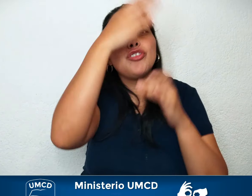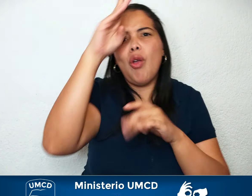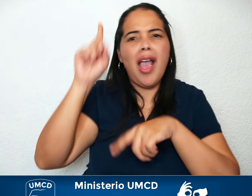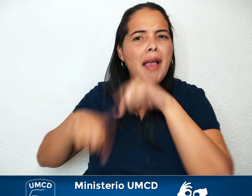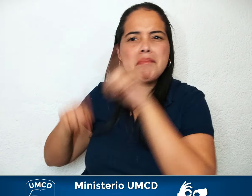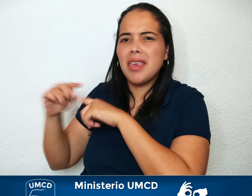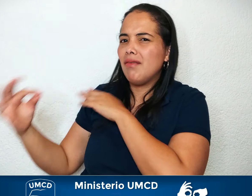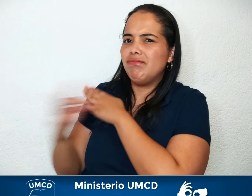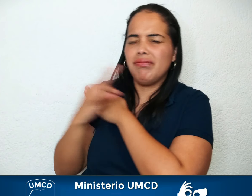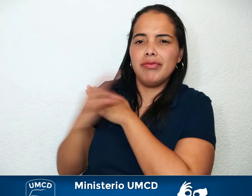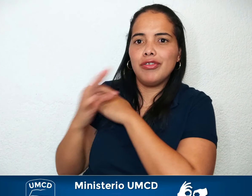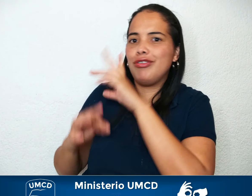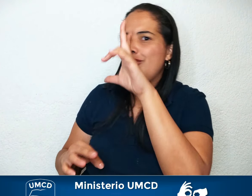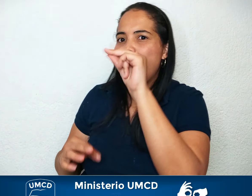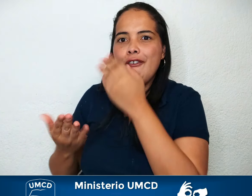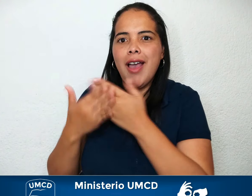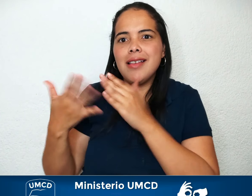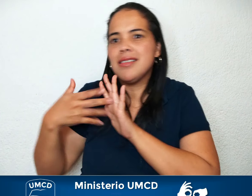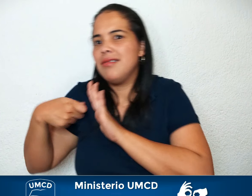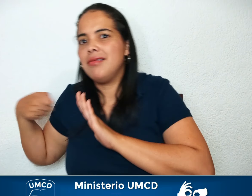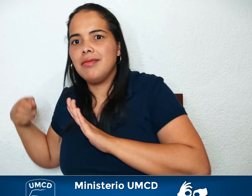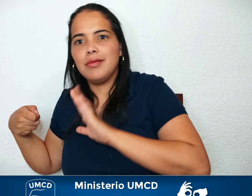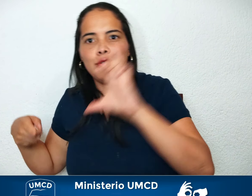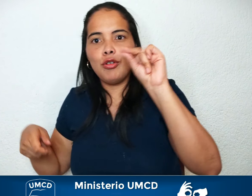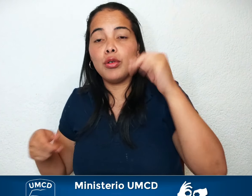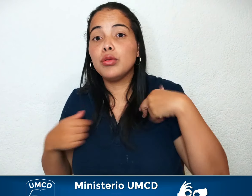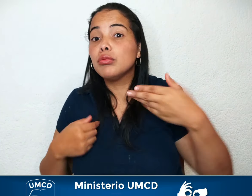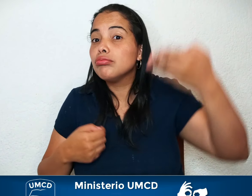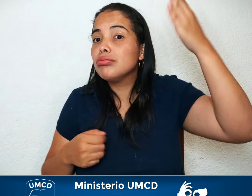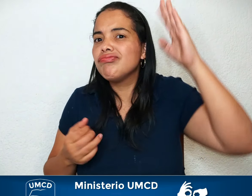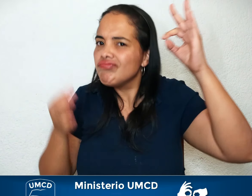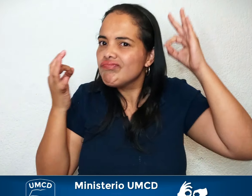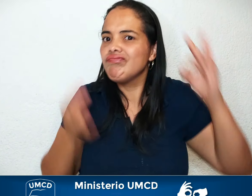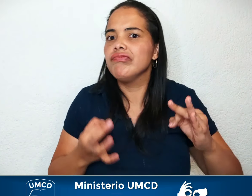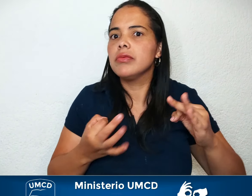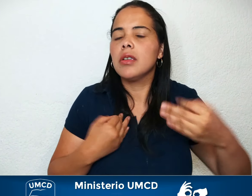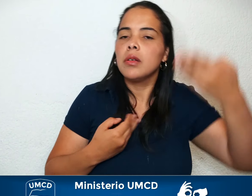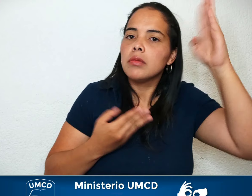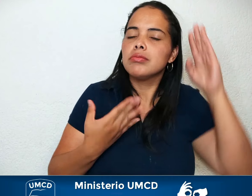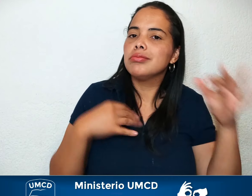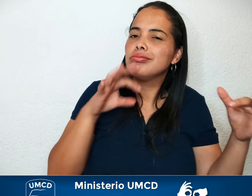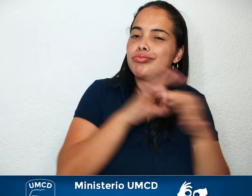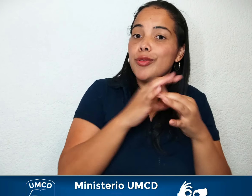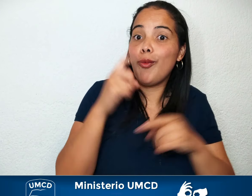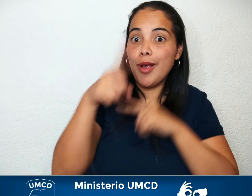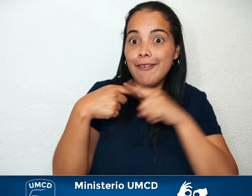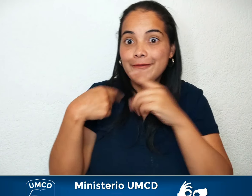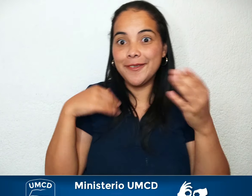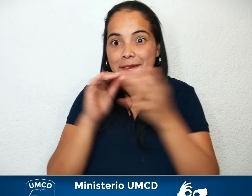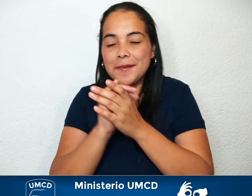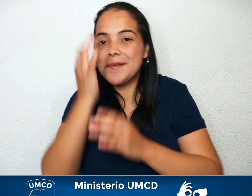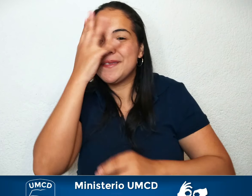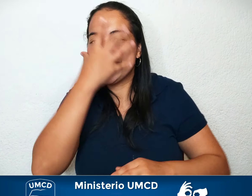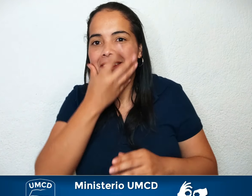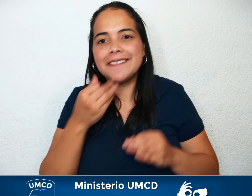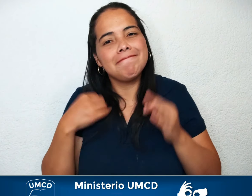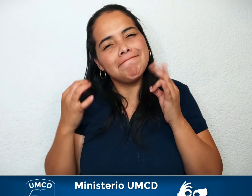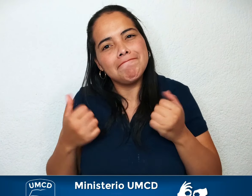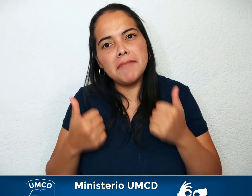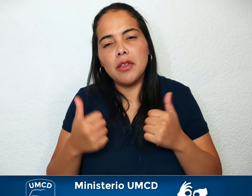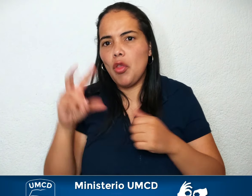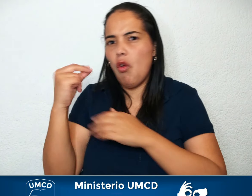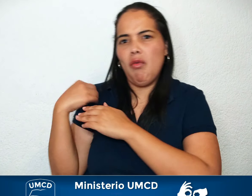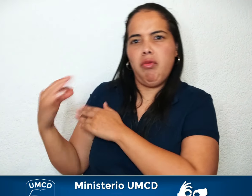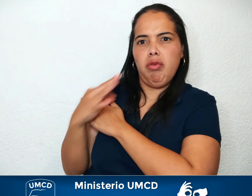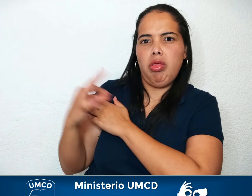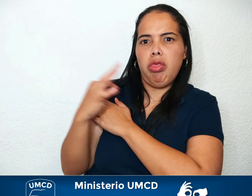principios bíblicos y no dejar de que el mundo influencie en la manera como percibimos los pecados. Tenemos que ser más